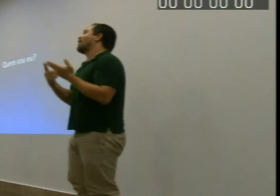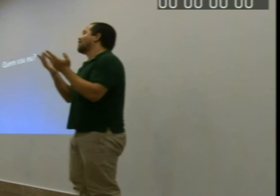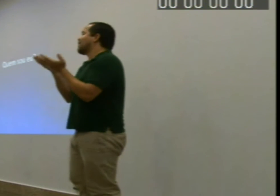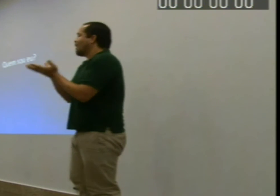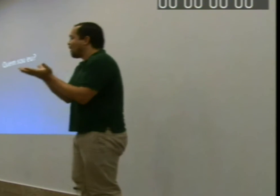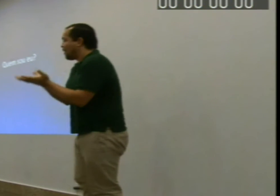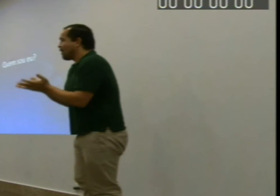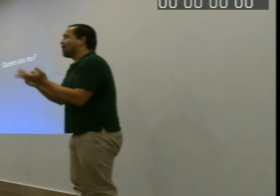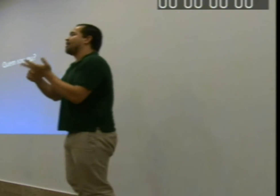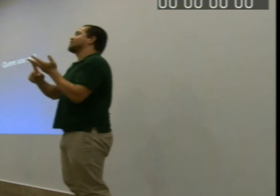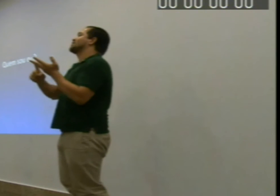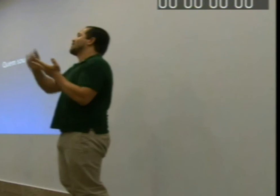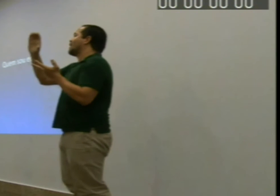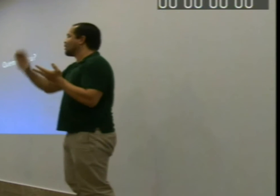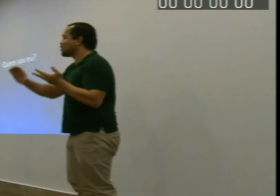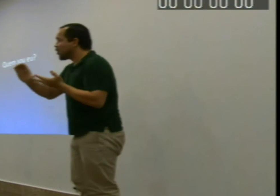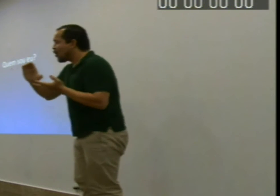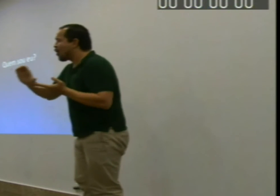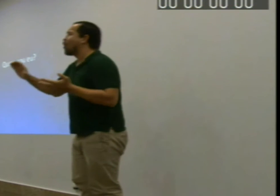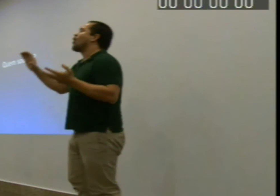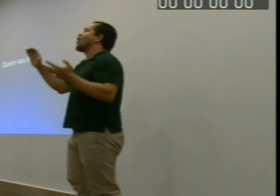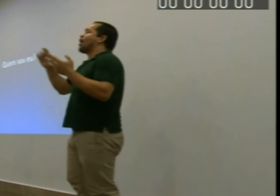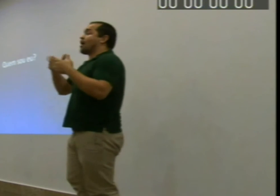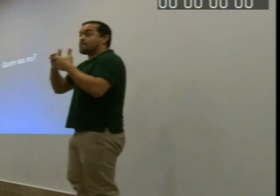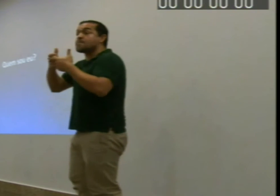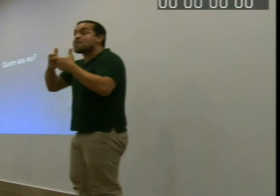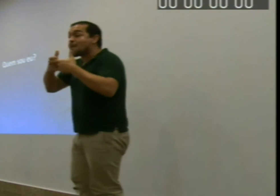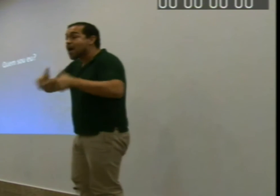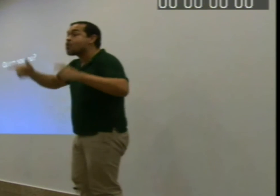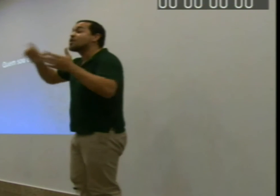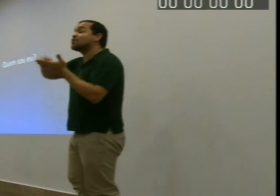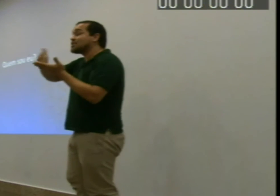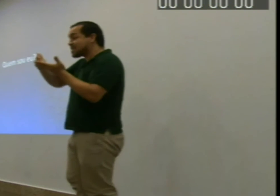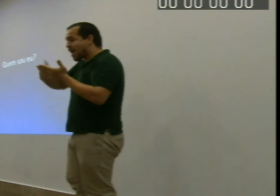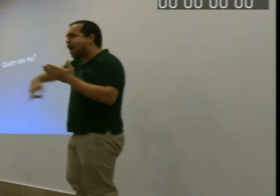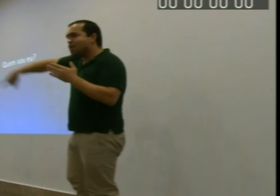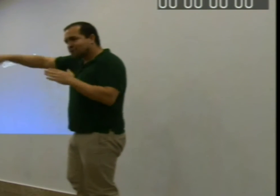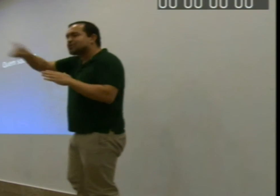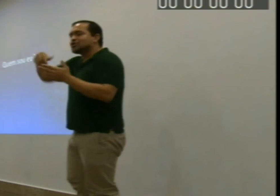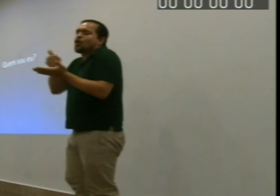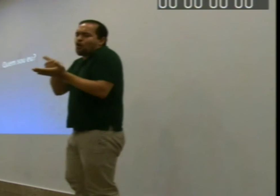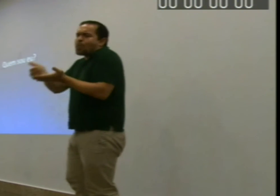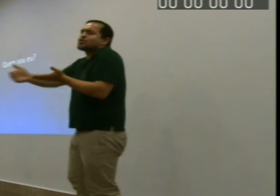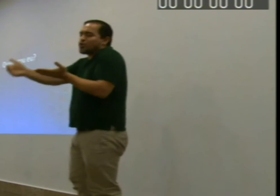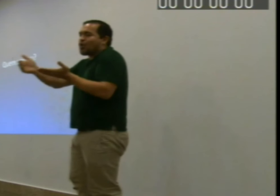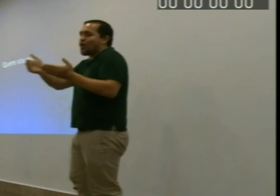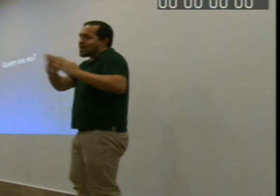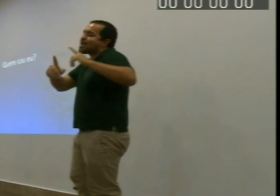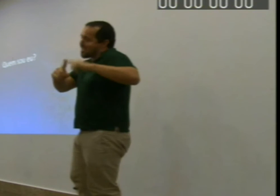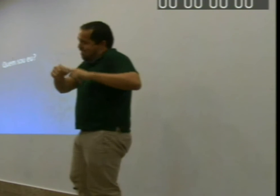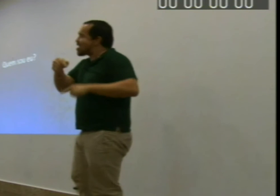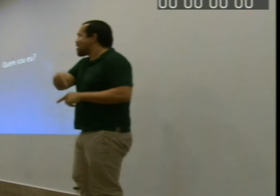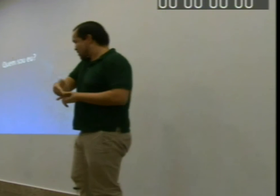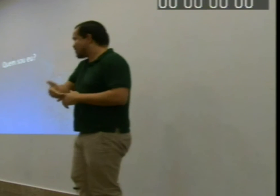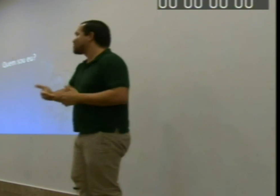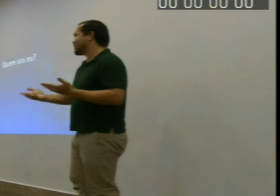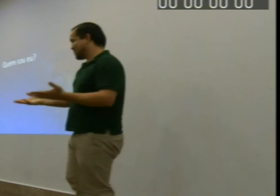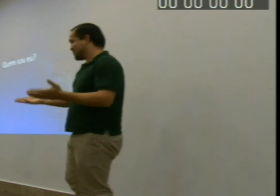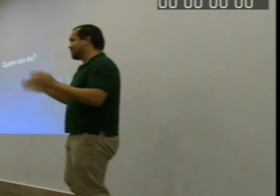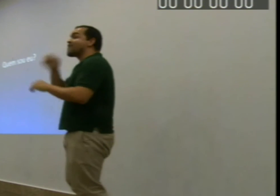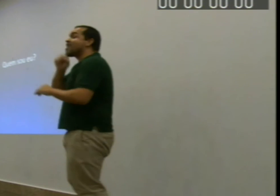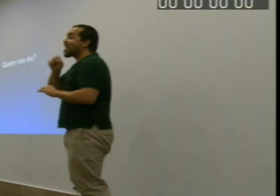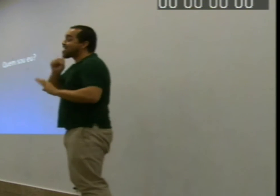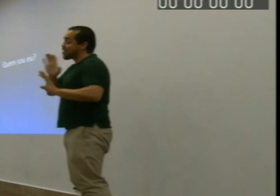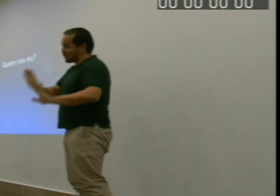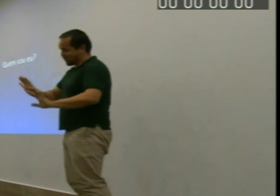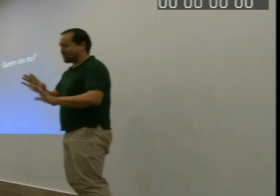na igreja testemunho de Jeová na Católica na maioria dos intérpretes começaram dentro da igreja